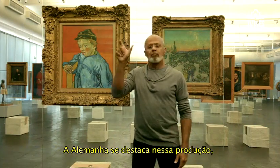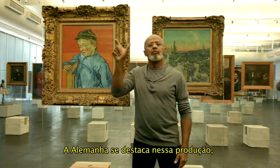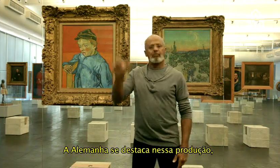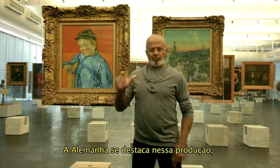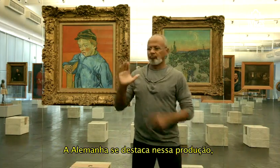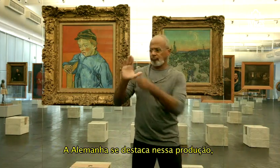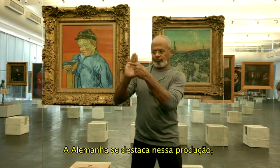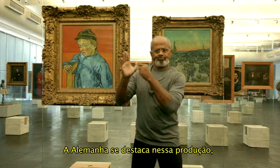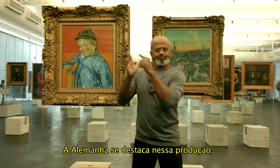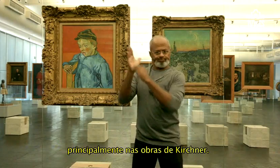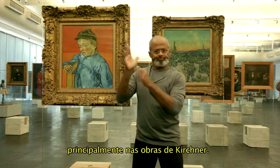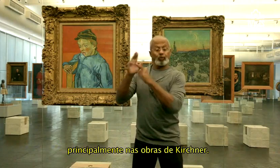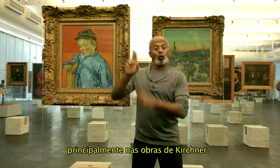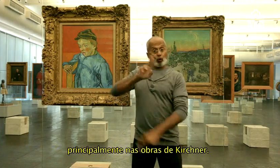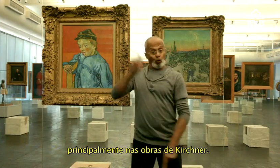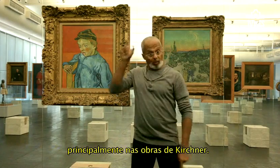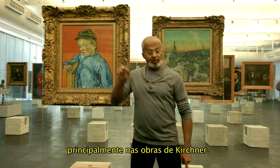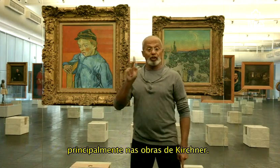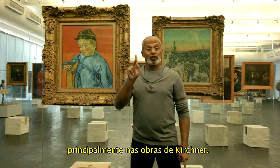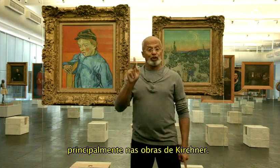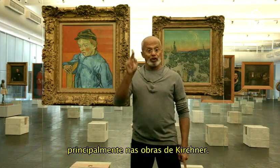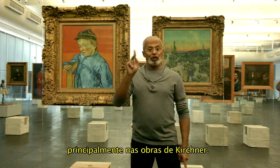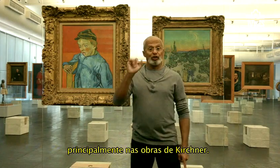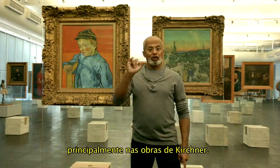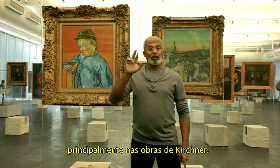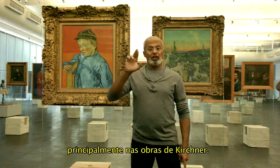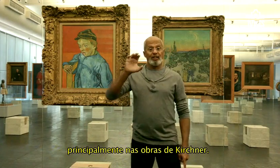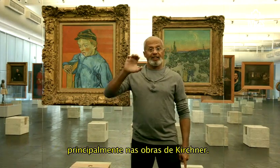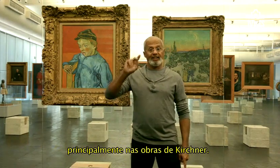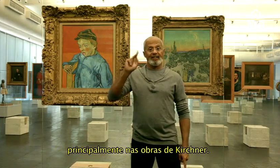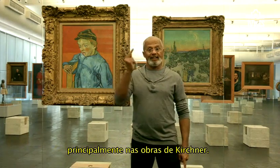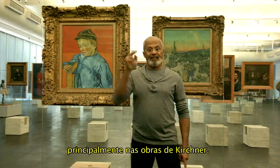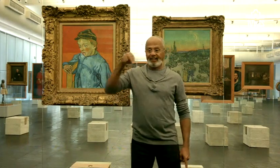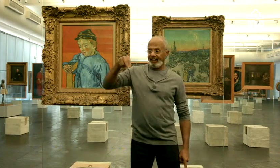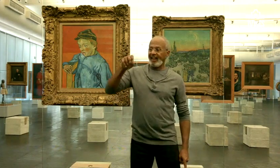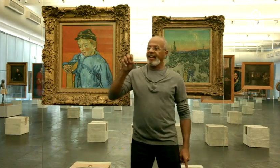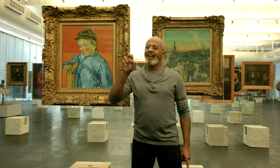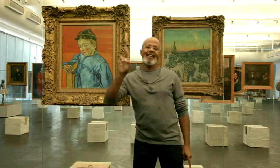nessa produção, principalmente nas obras de Kirchner.